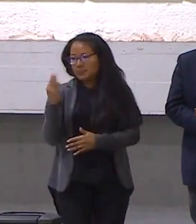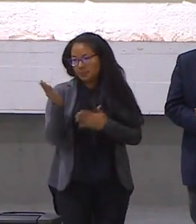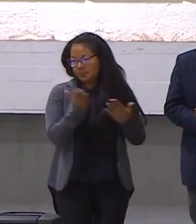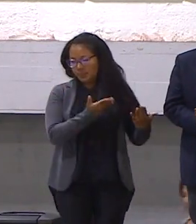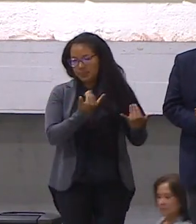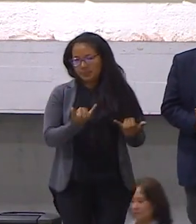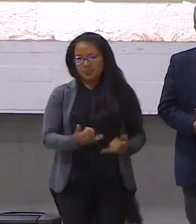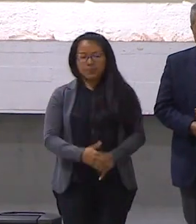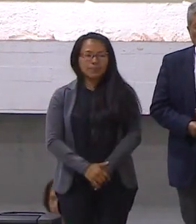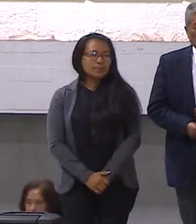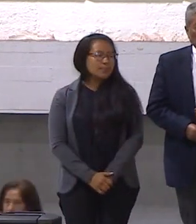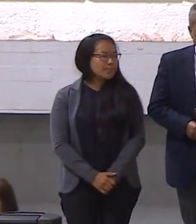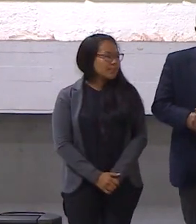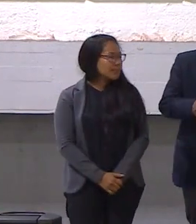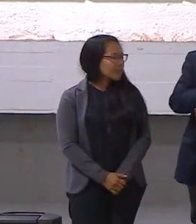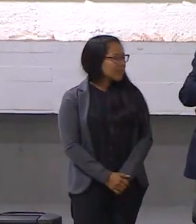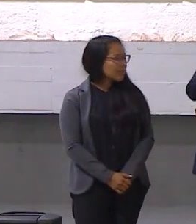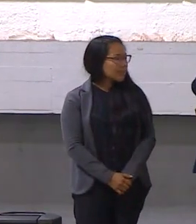momentos